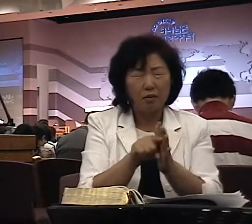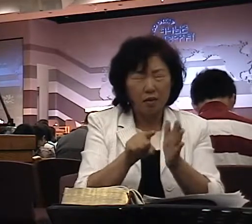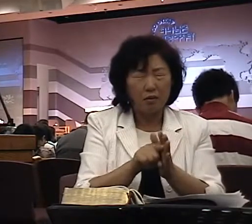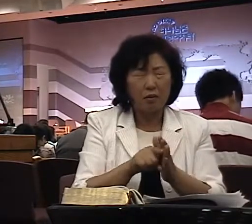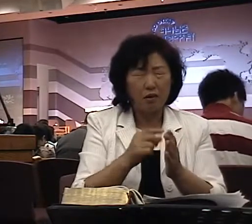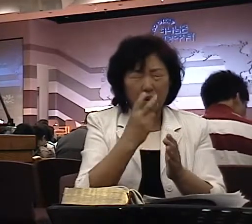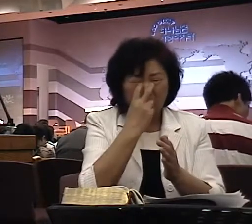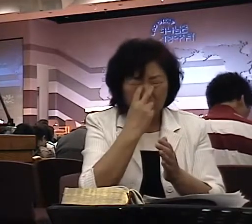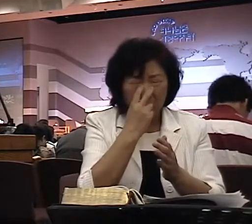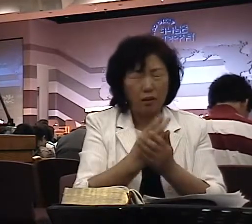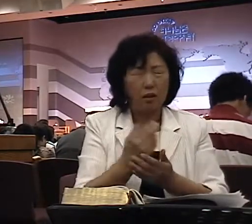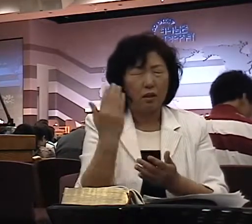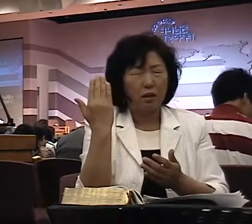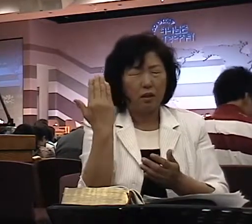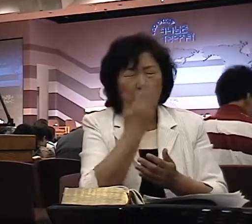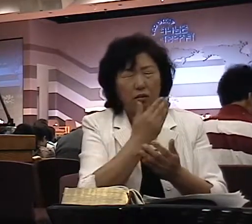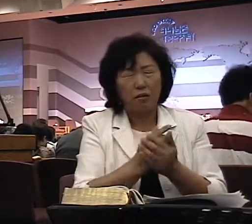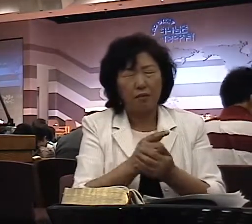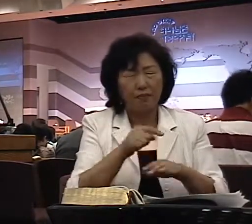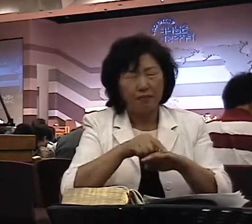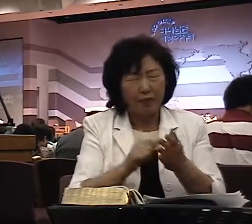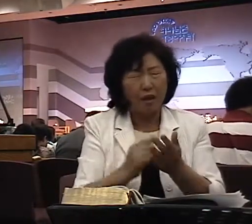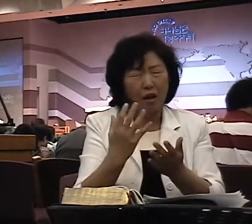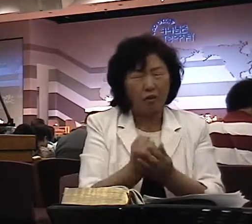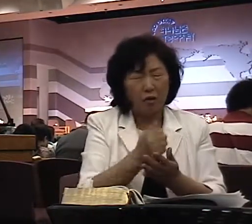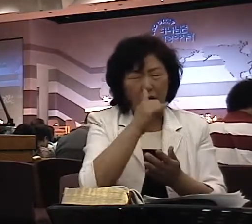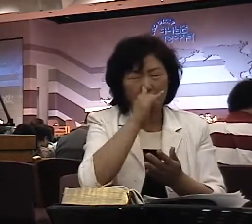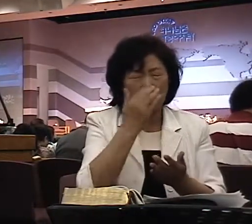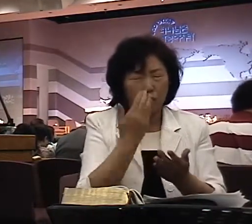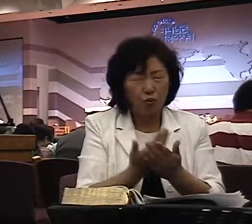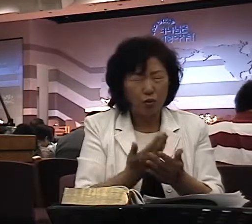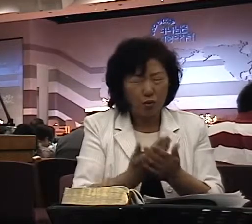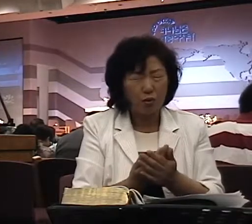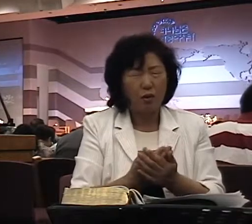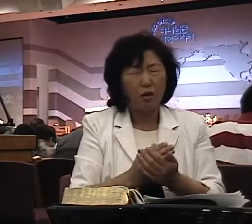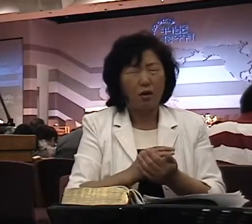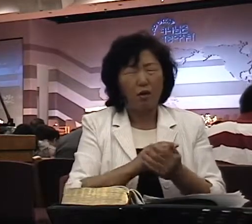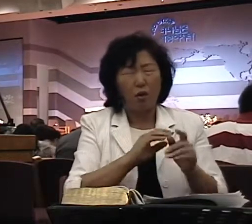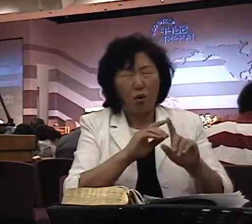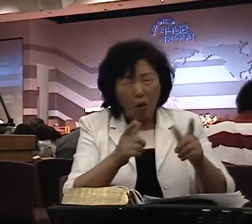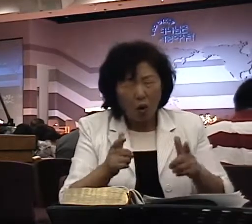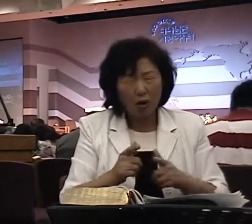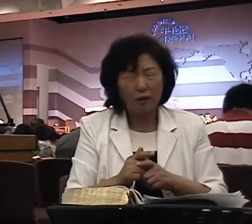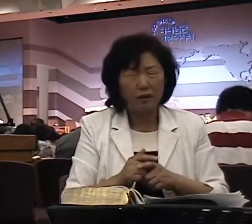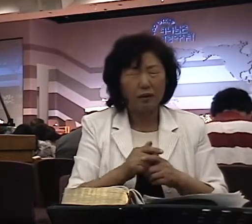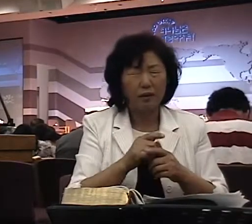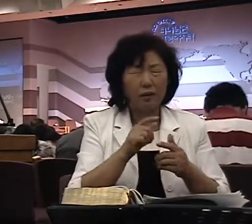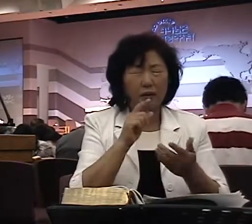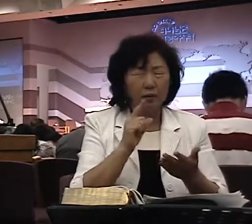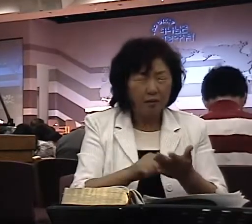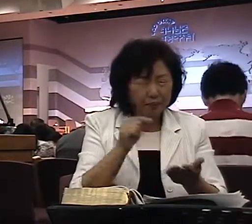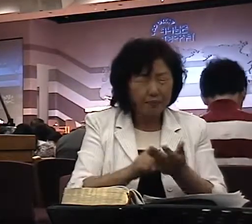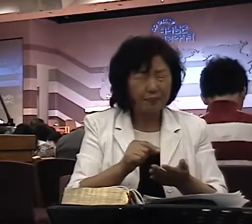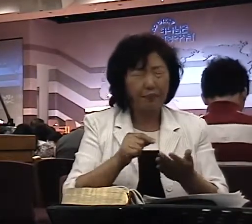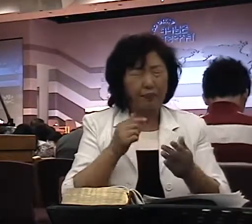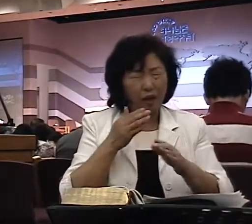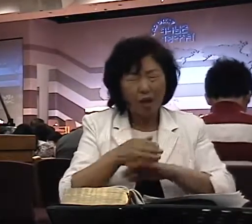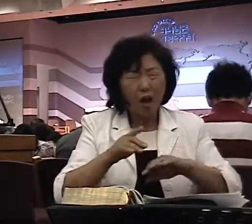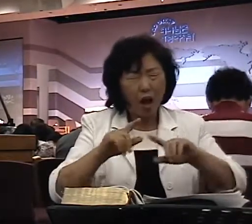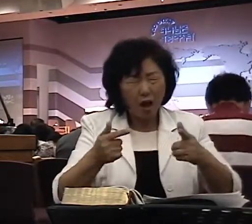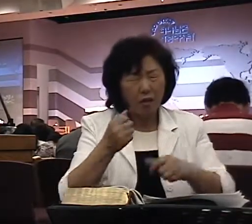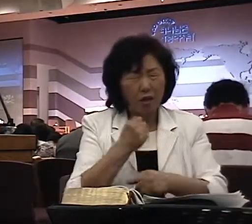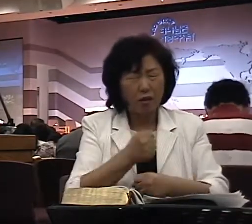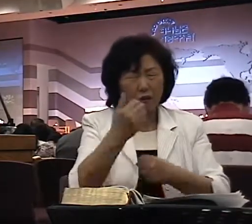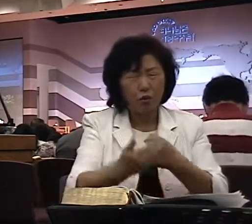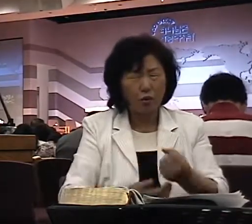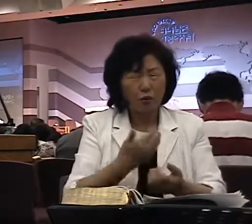믿음을 허락하여 주시옵소서. 하나님 아버지, 주의 백성들을 위해 기도합니다. 우리 젊은이들을 위해 기도합니다. 하나님